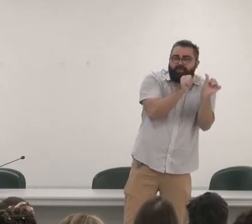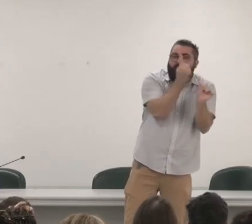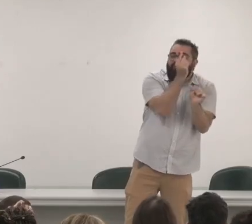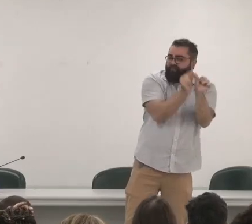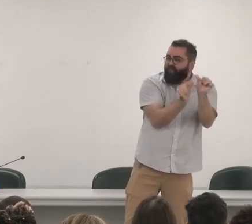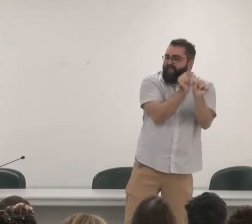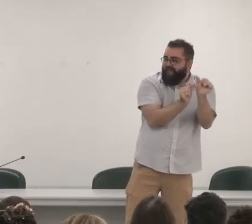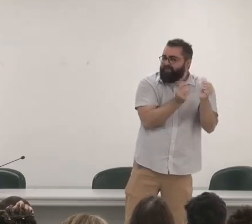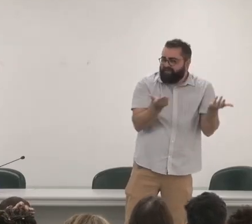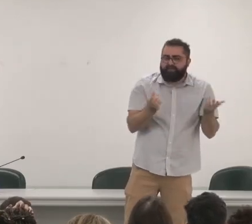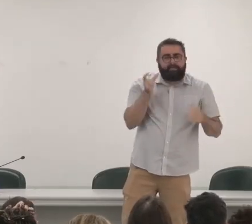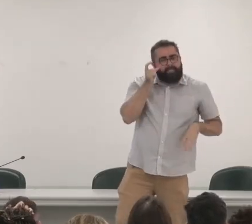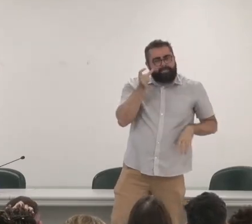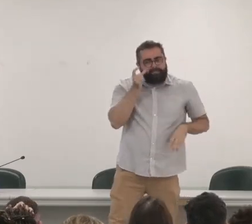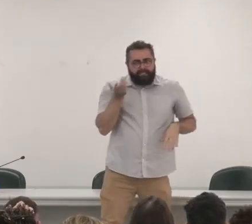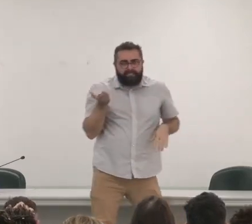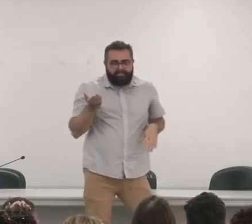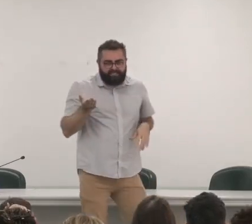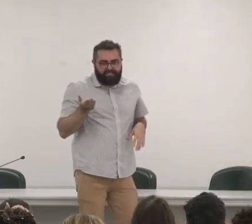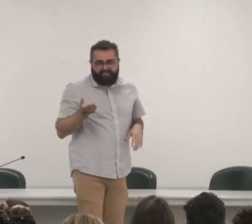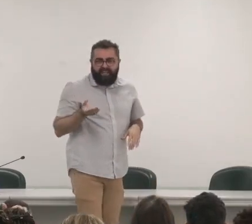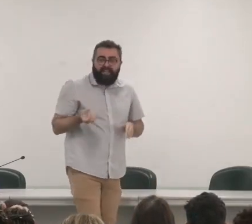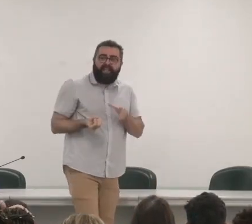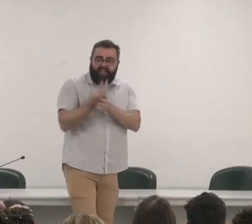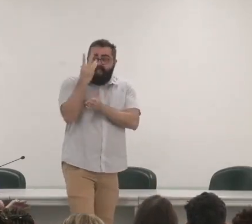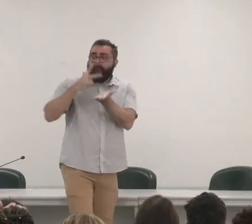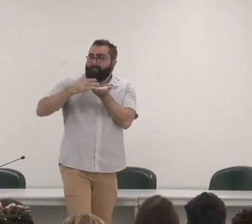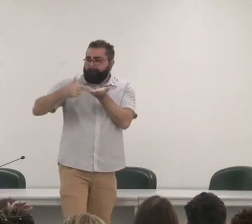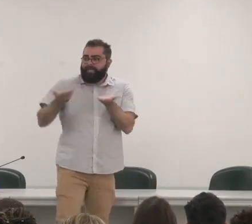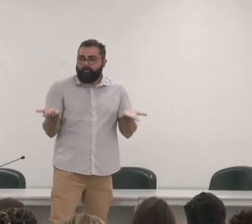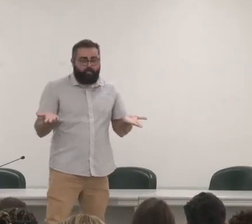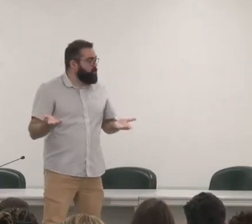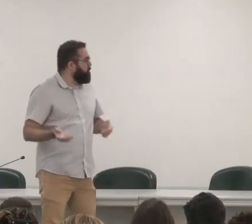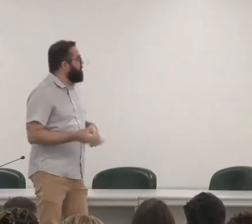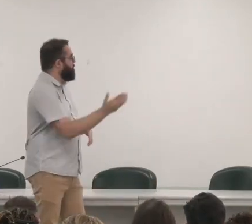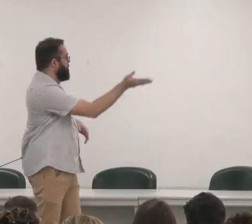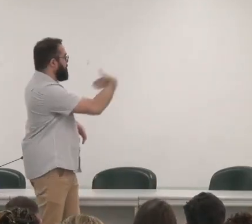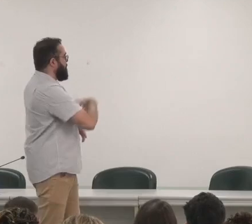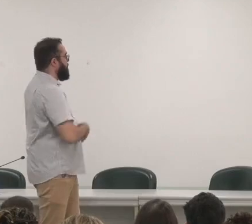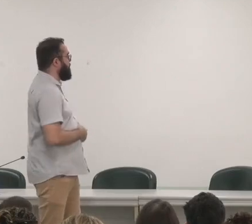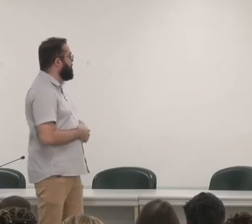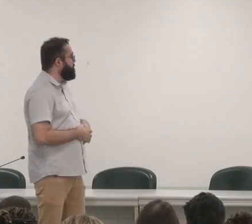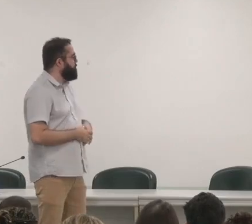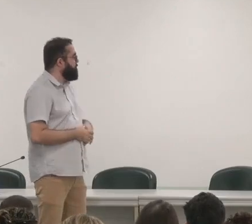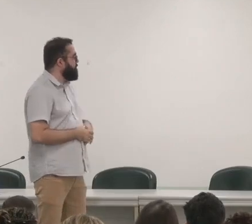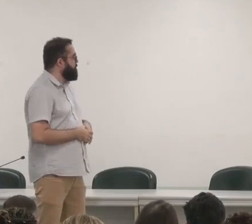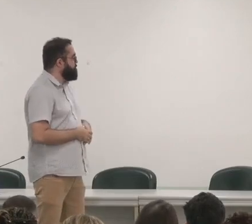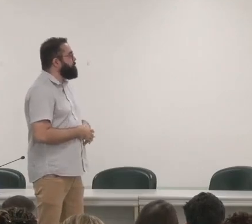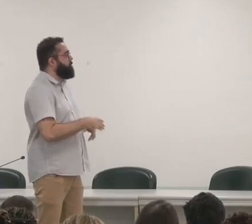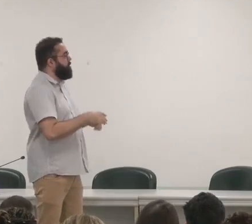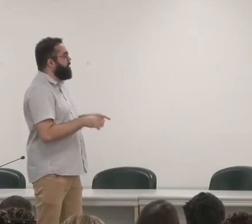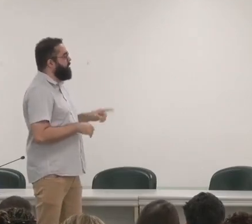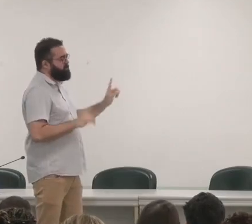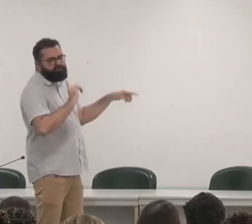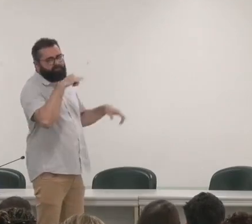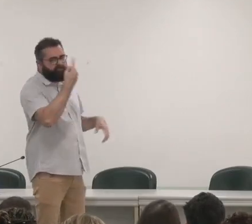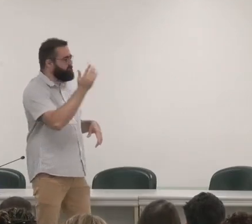mantida. E isso é muito interessante de se notar, né? Essa criação de pares mínimos nessas línguas de sinais